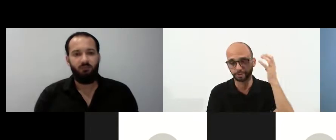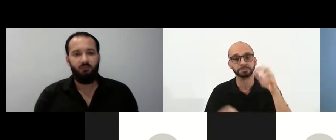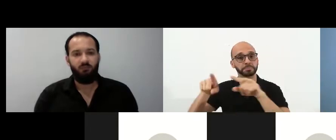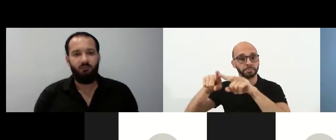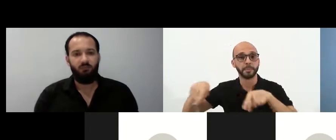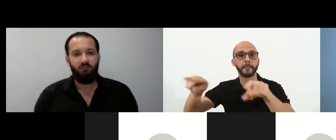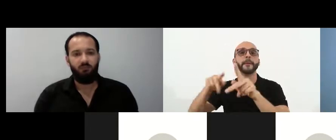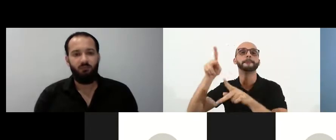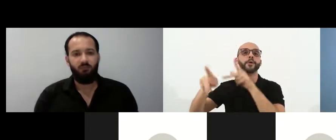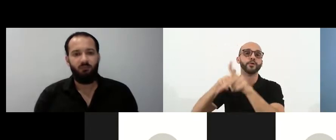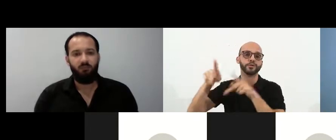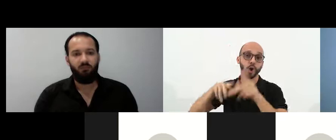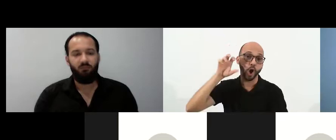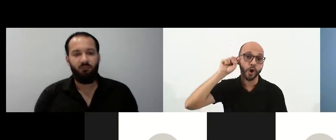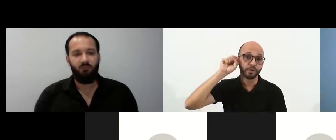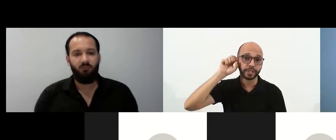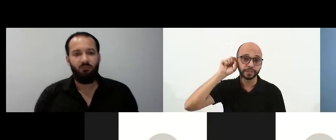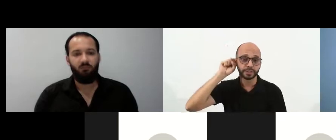tecnologia. Também o rádio,